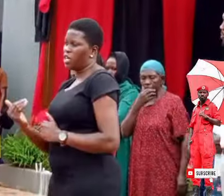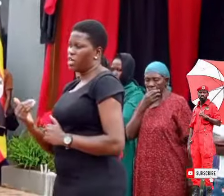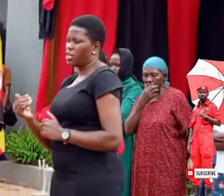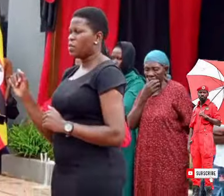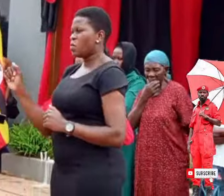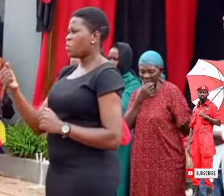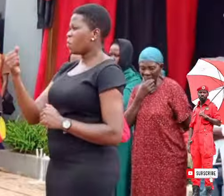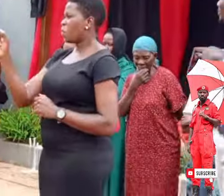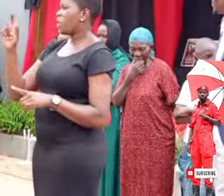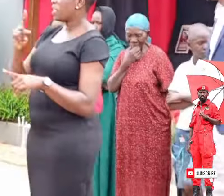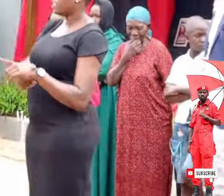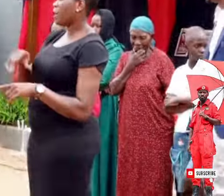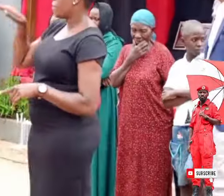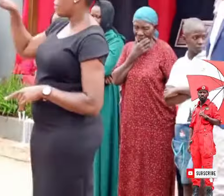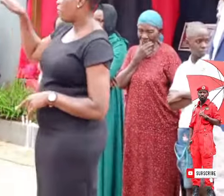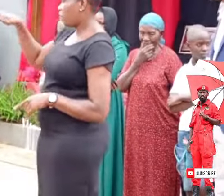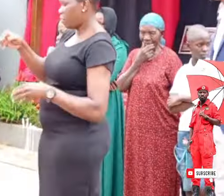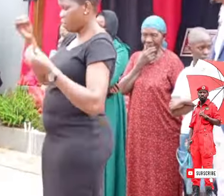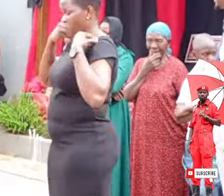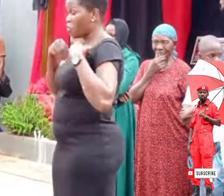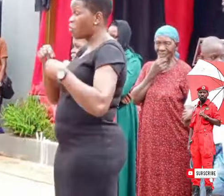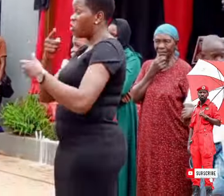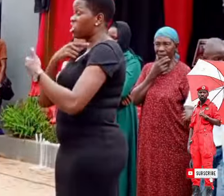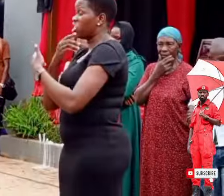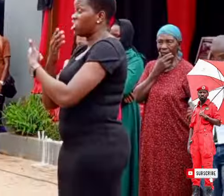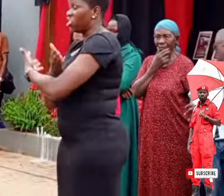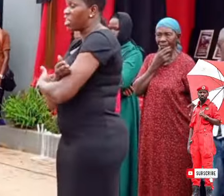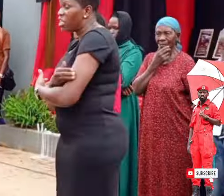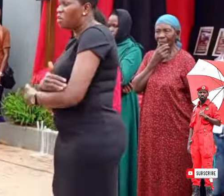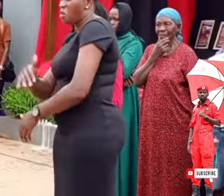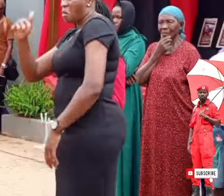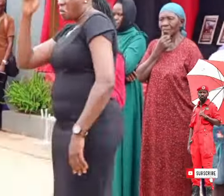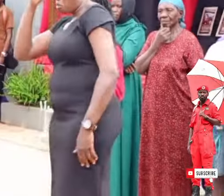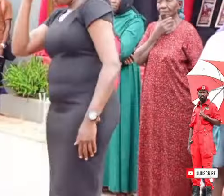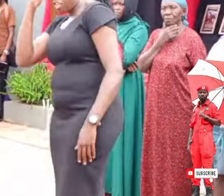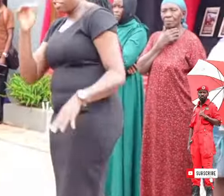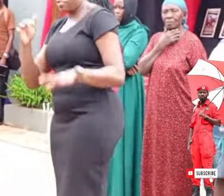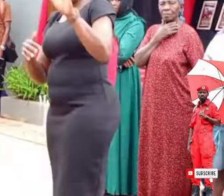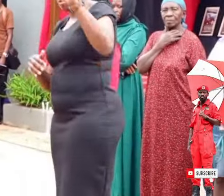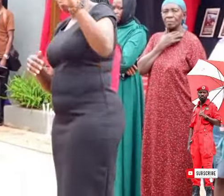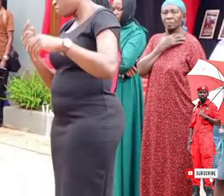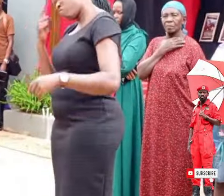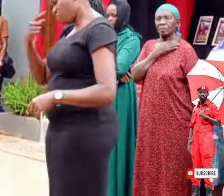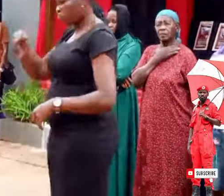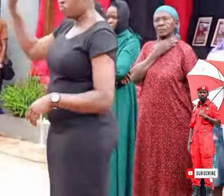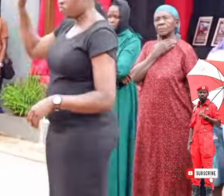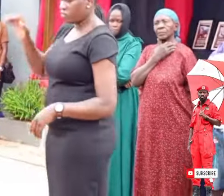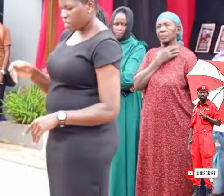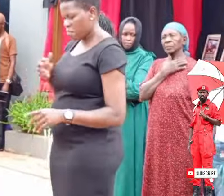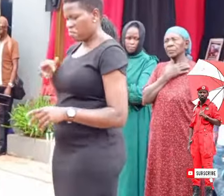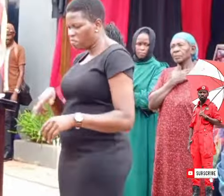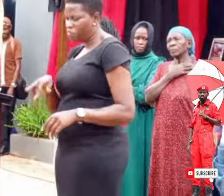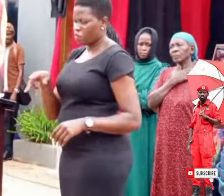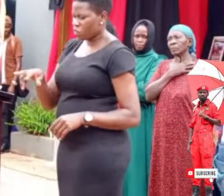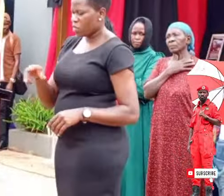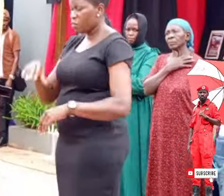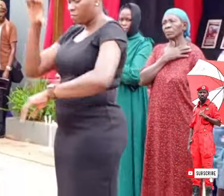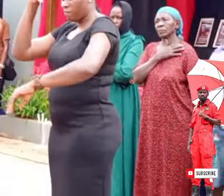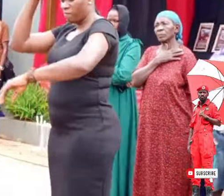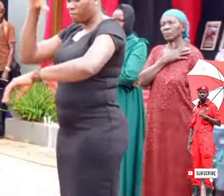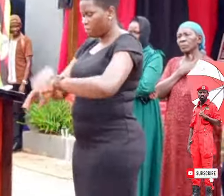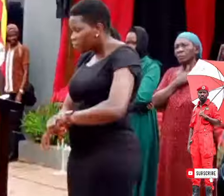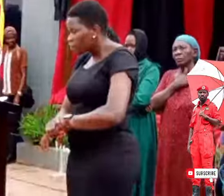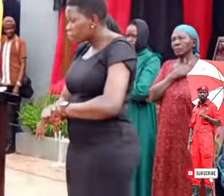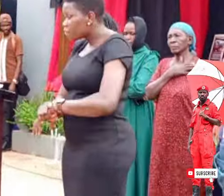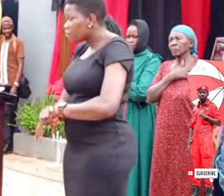yange ntambula ekawungeezi nyambadde tishati eyo owa polisi ampita nkola enkutuutambula ngenda nga nkwata